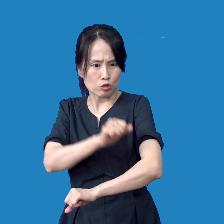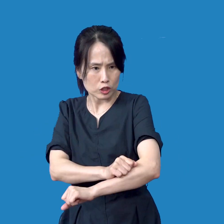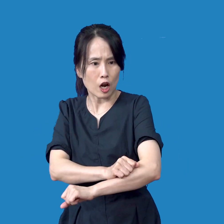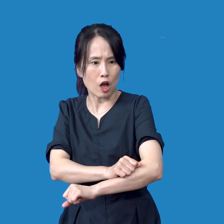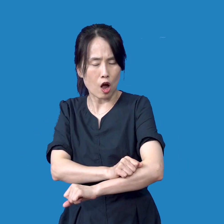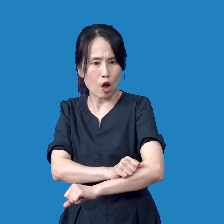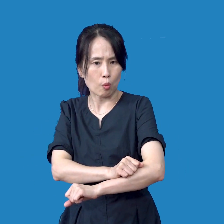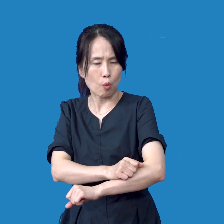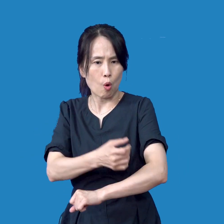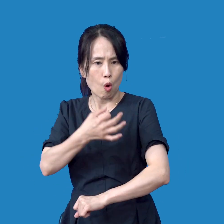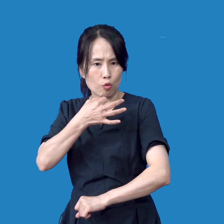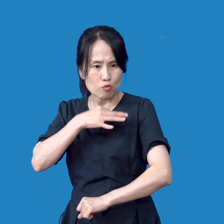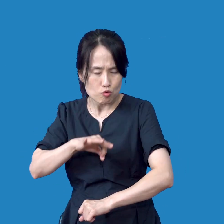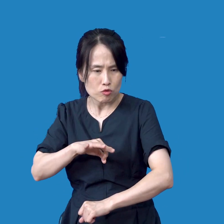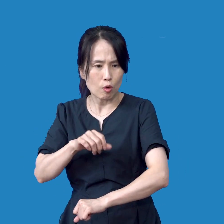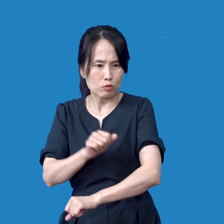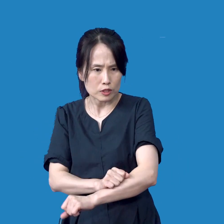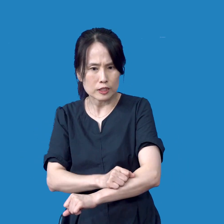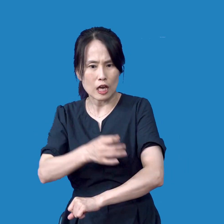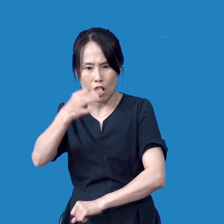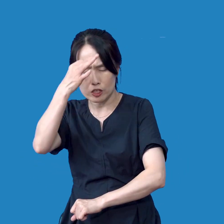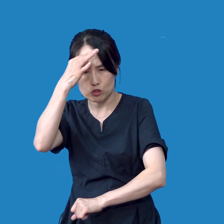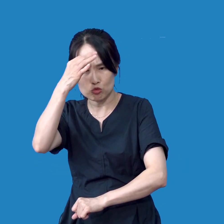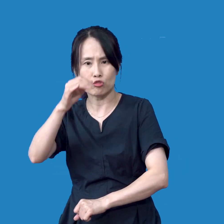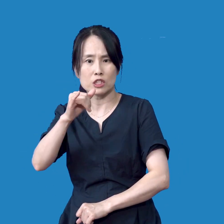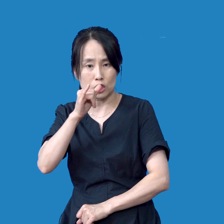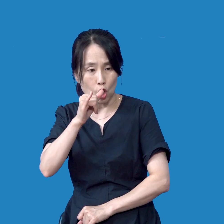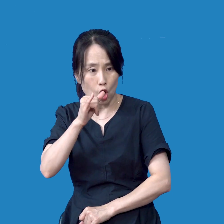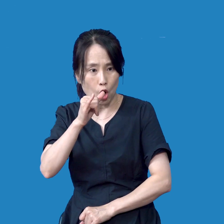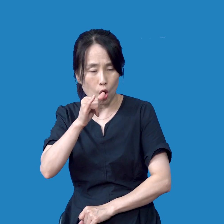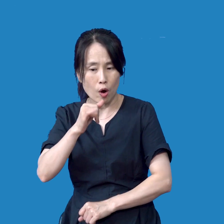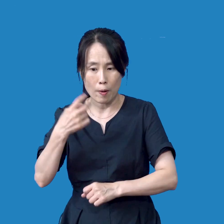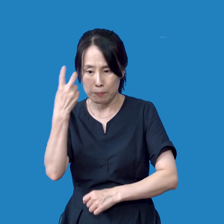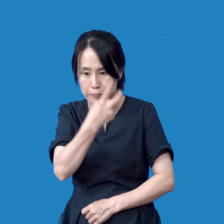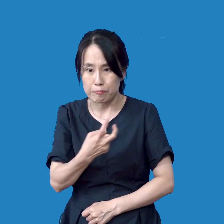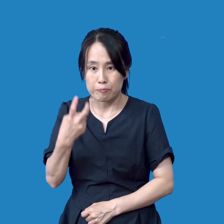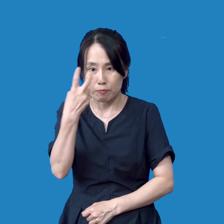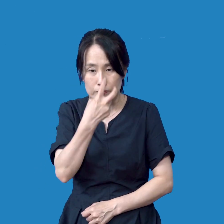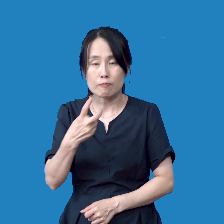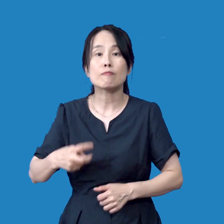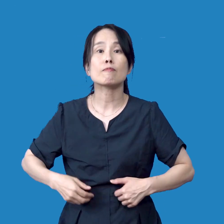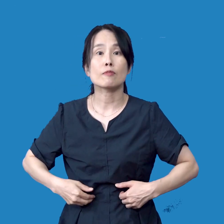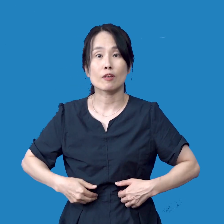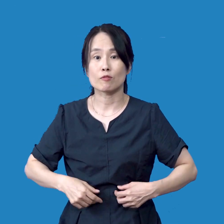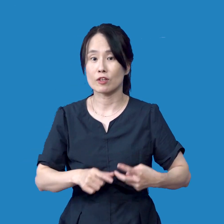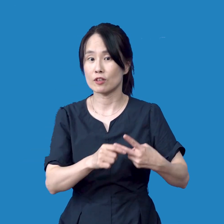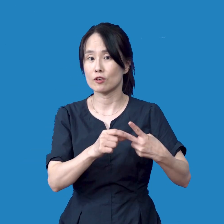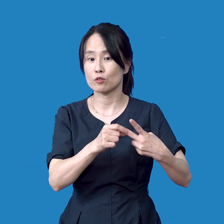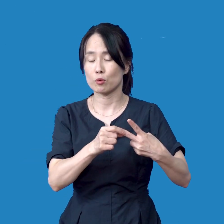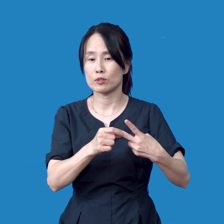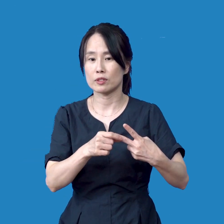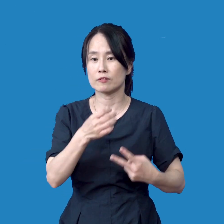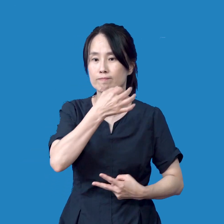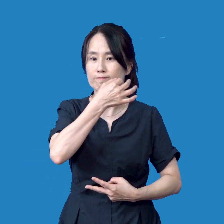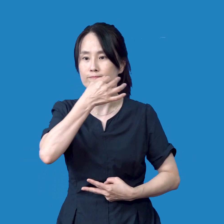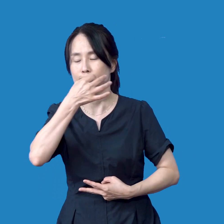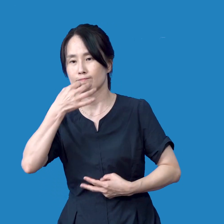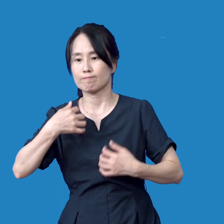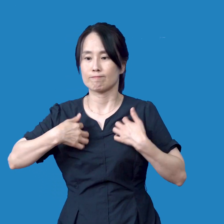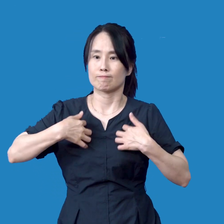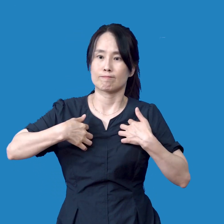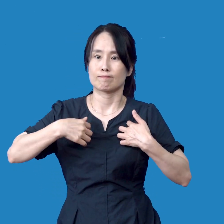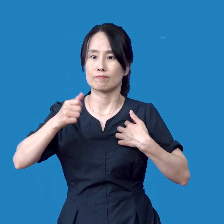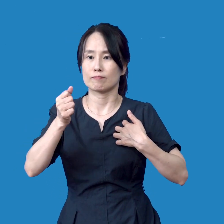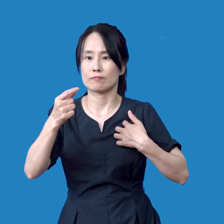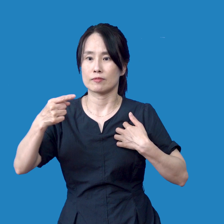잘하고 효과적으로 잘하는 그런 것이 있는가 하는 것을 살피는 것입니다. 둘째는 흥미.